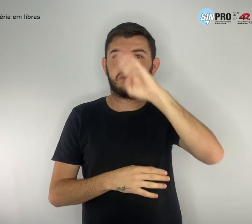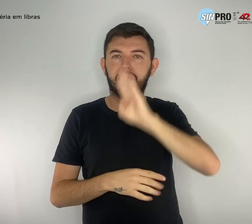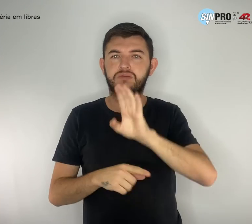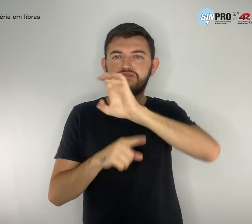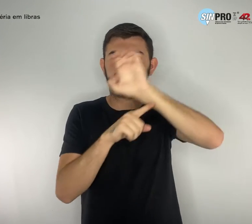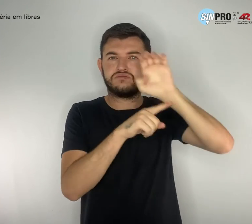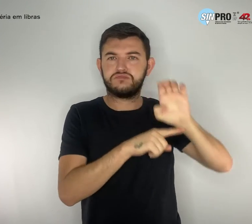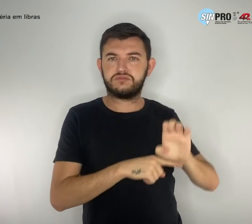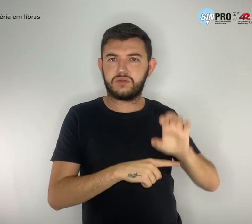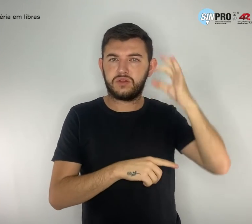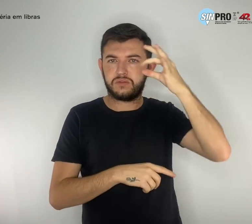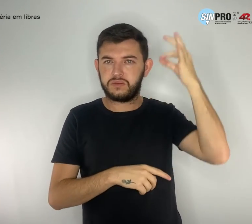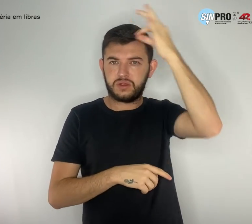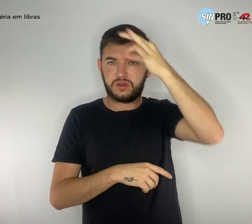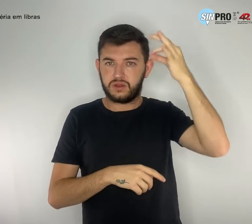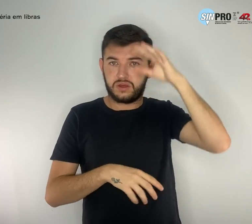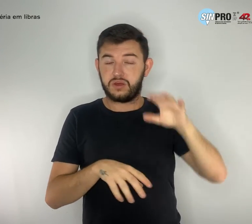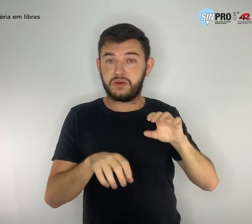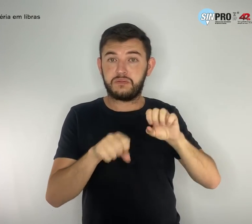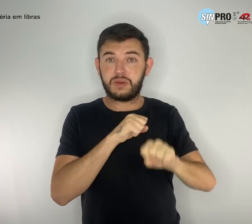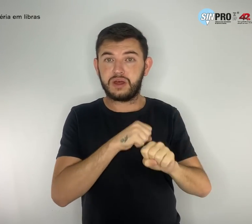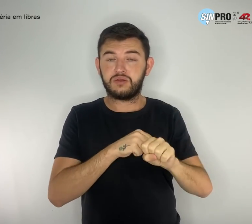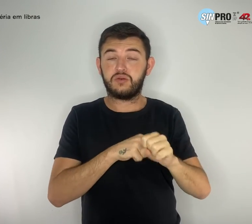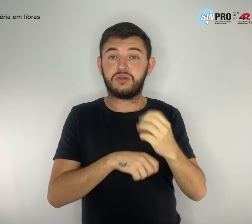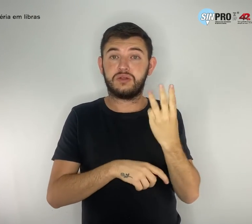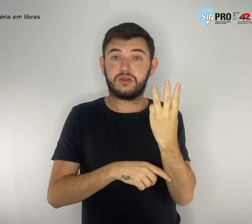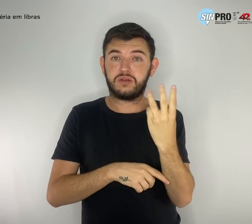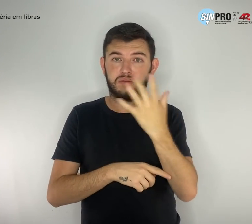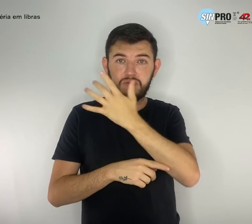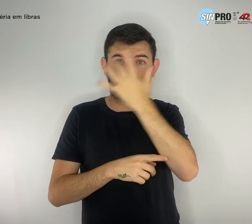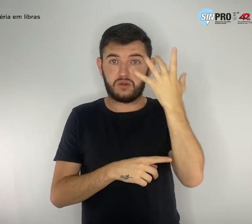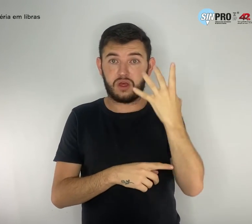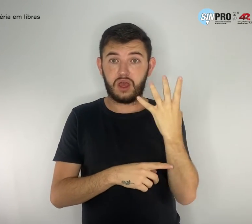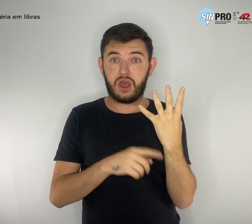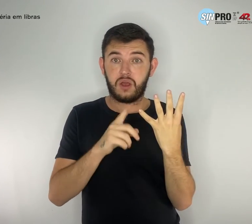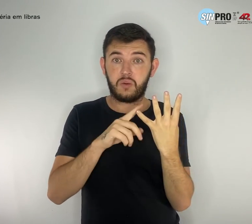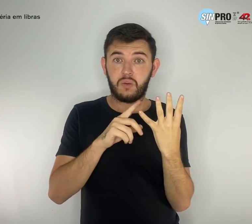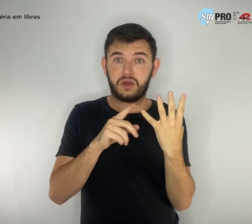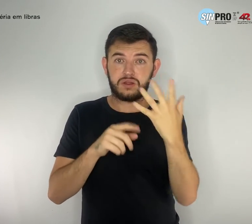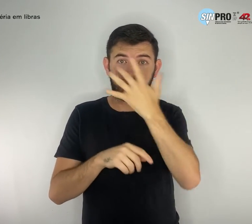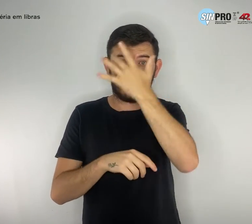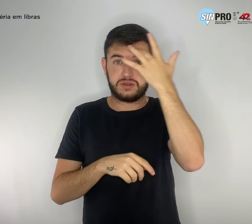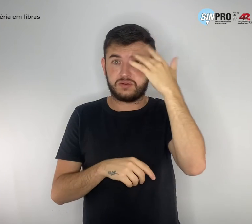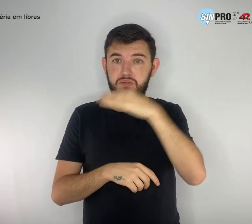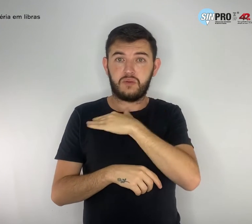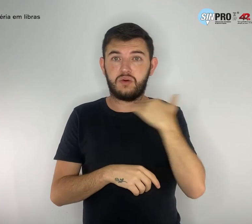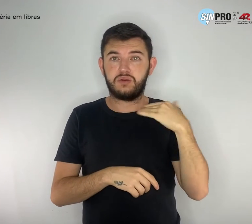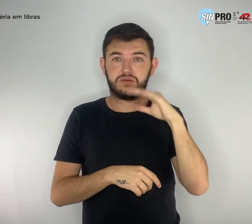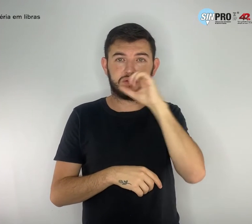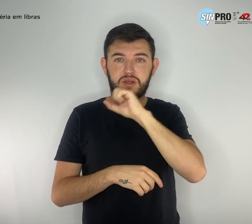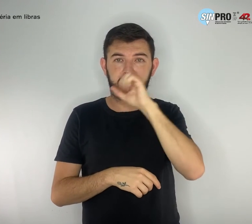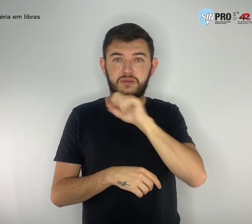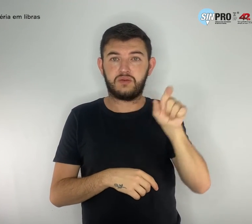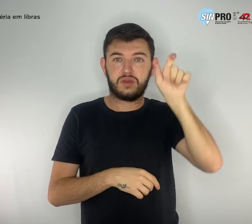A 4ª vítima morreu no sábado. O jovem responderá por 10 tentativas de